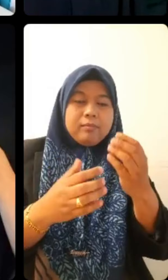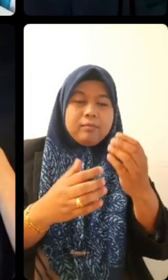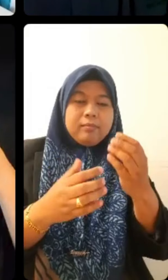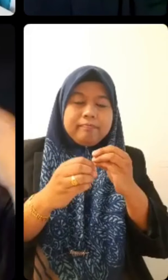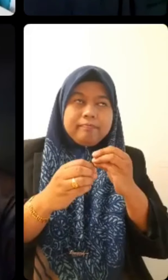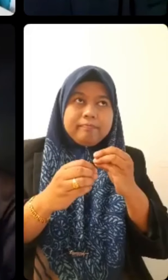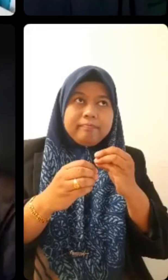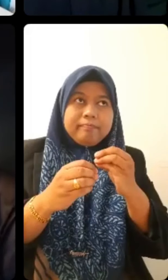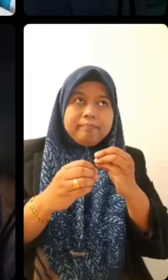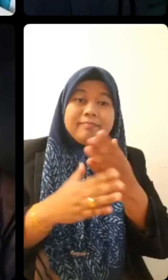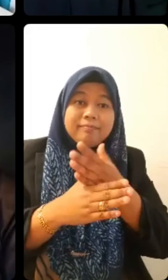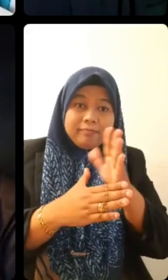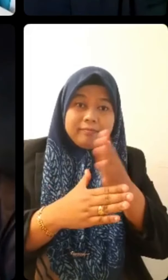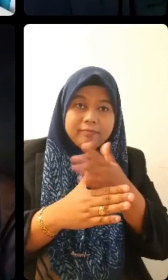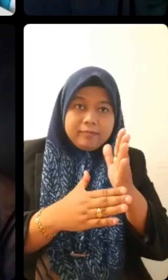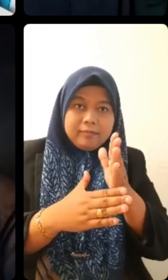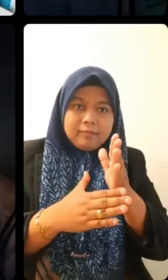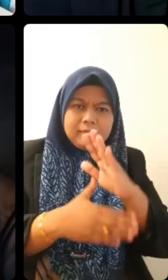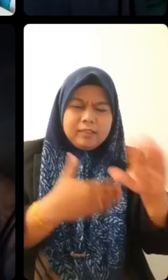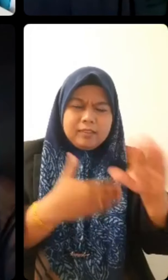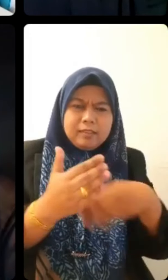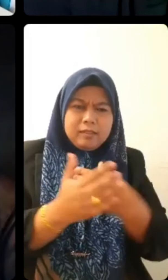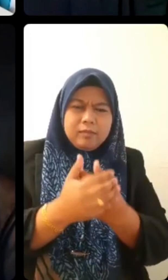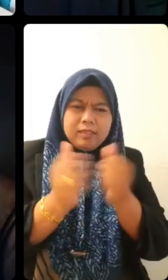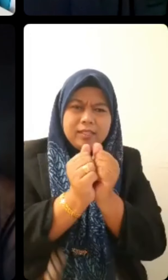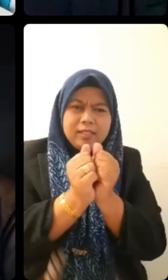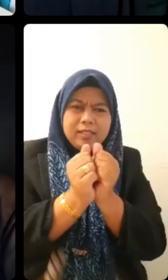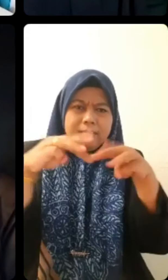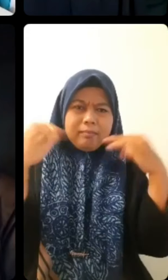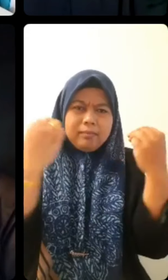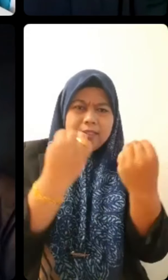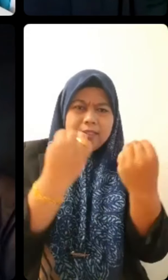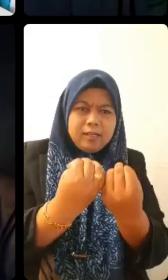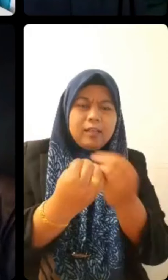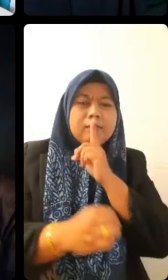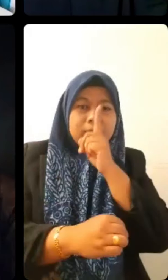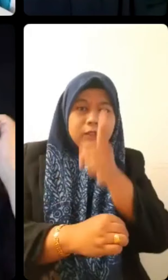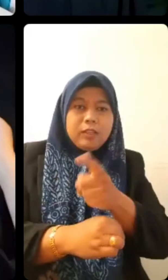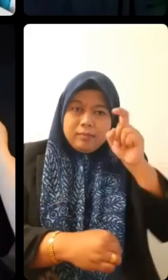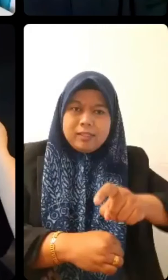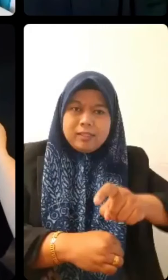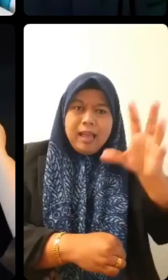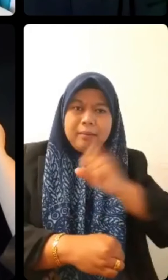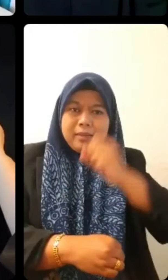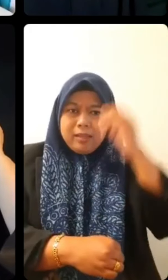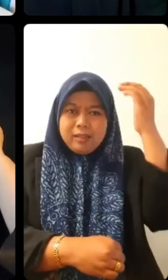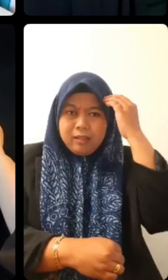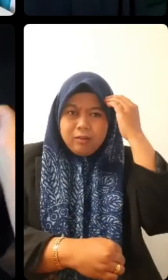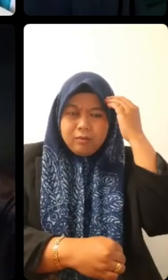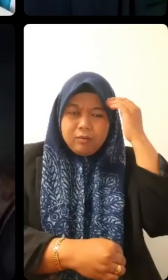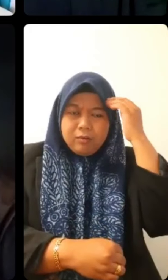tadi, masyarakat tu seharusnya dia lebih cakna, lebih faham, patut